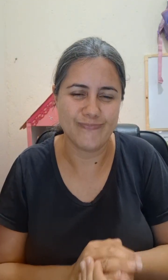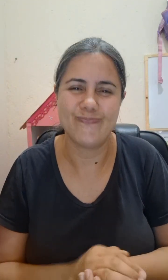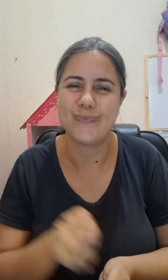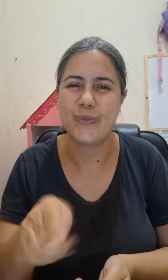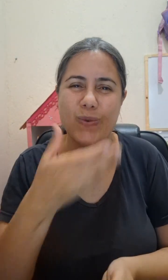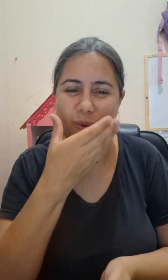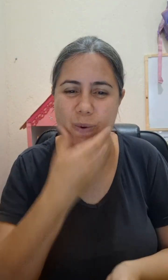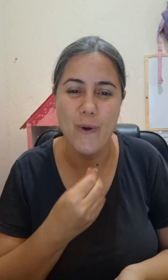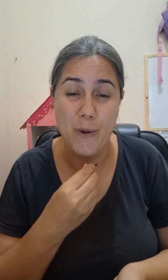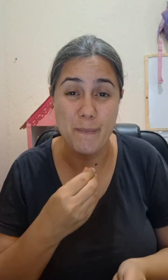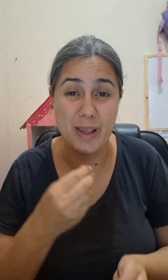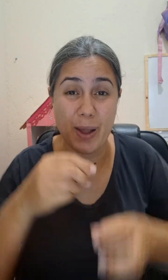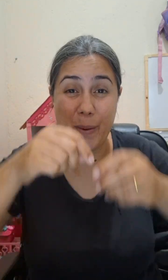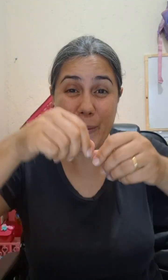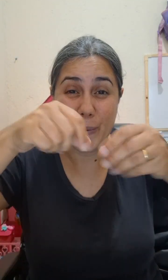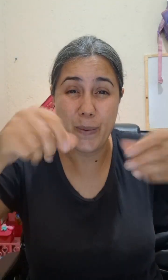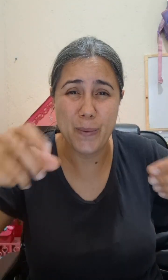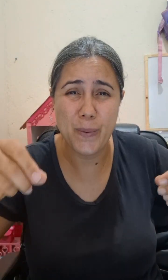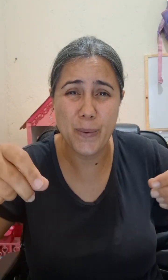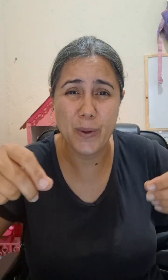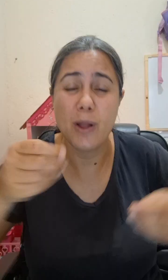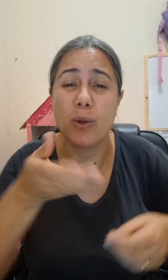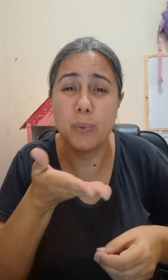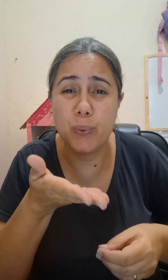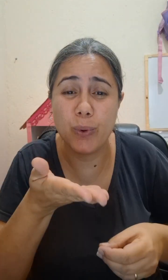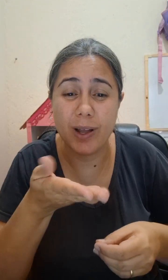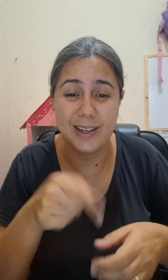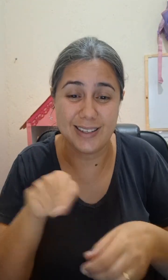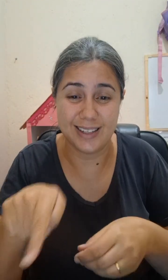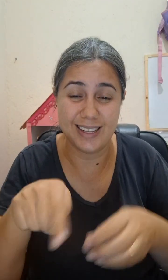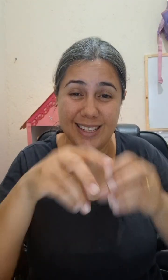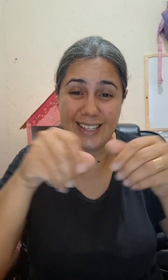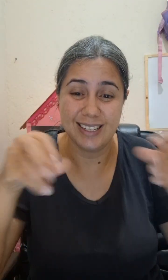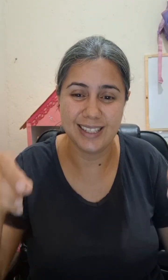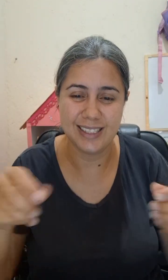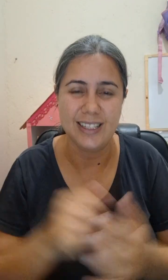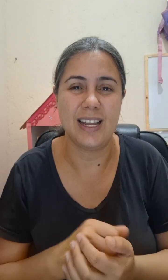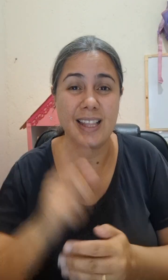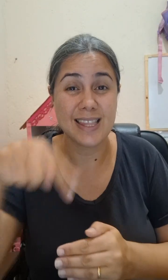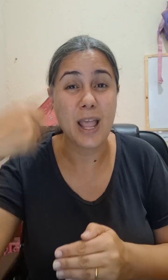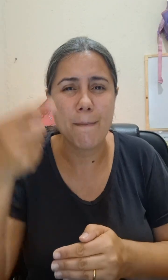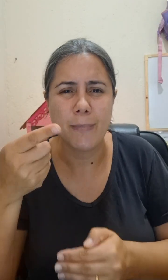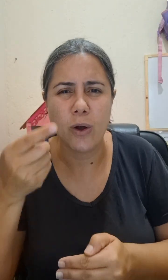o homem do pó da terra.